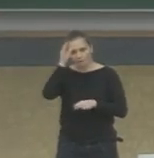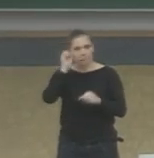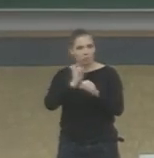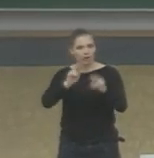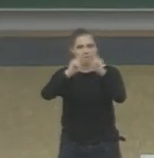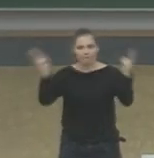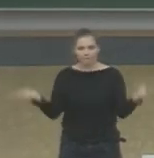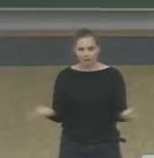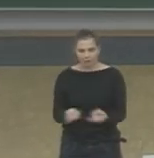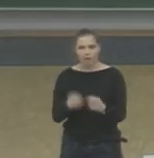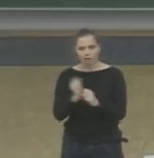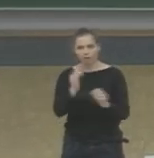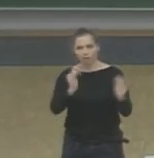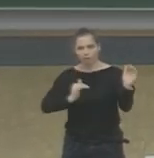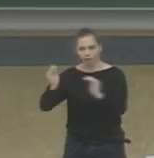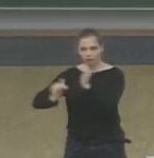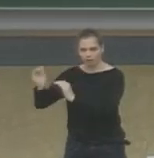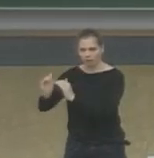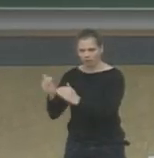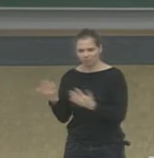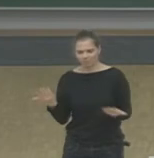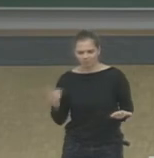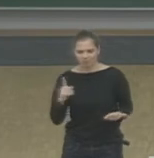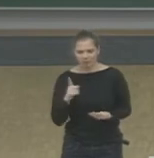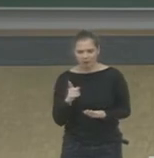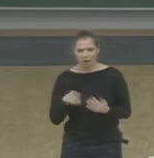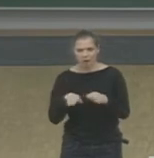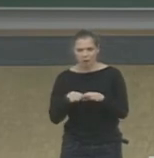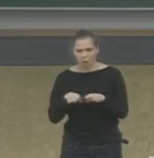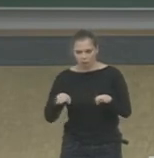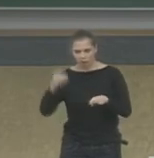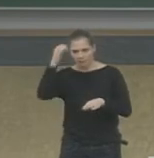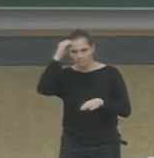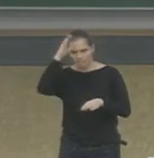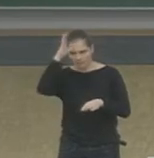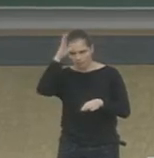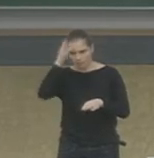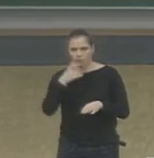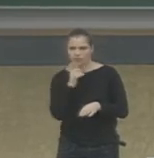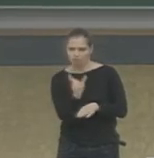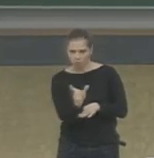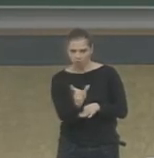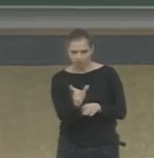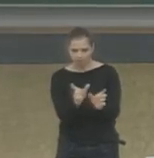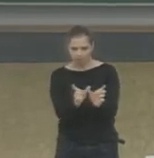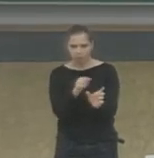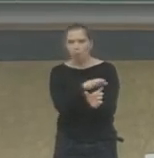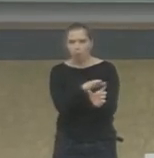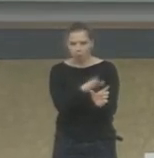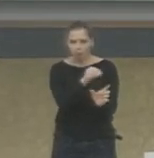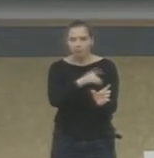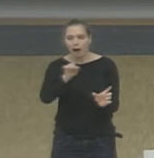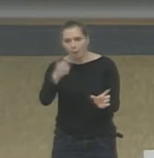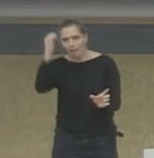Jetzt mögen Sie einwenden, dass ja in Grundbildung irgendwie auch noch der Wortteil Bildung enthalten ist. Ich könnte